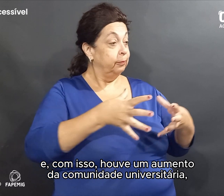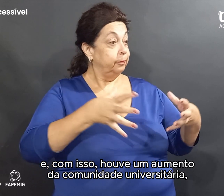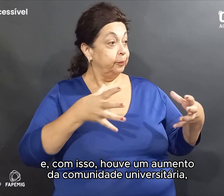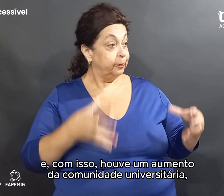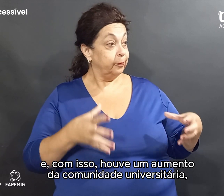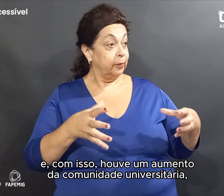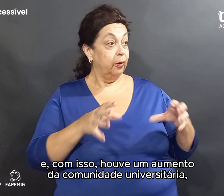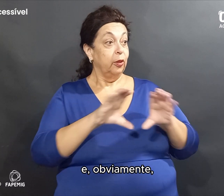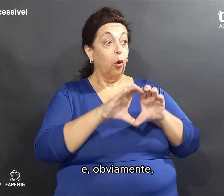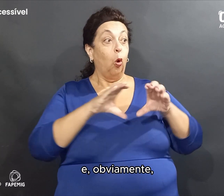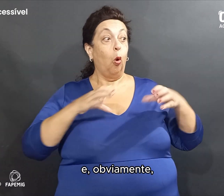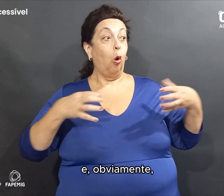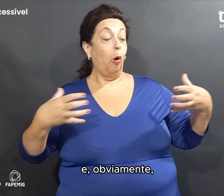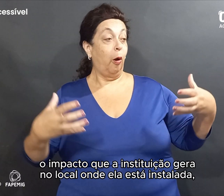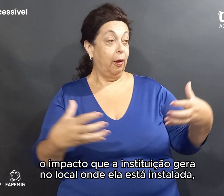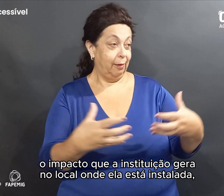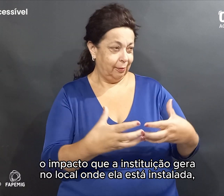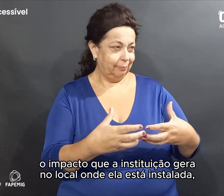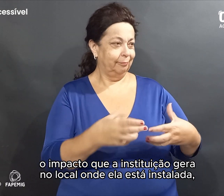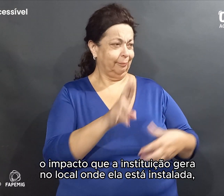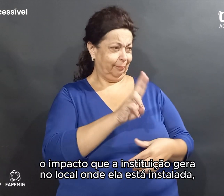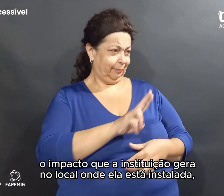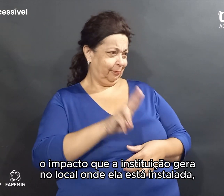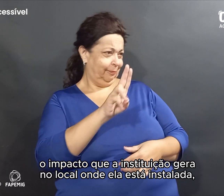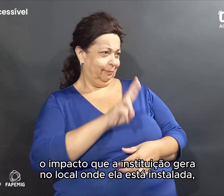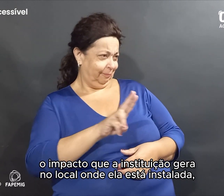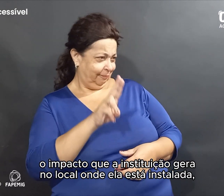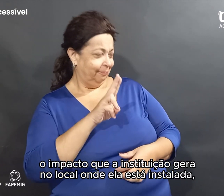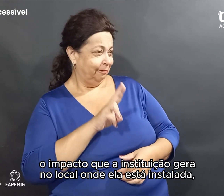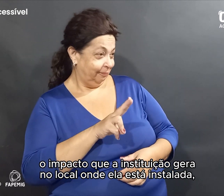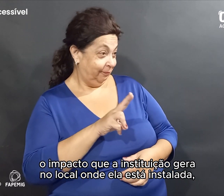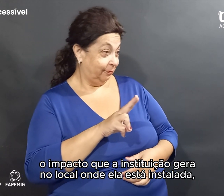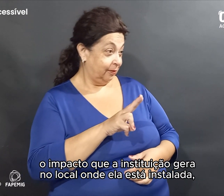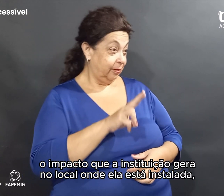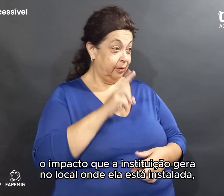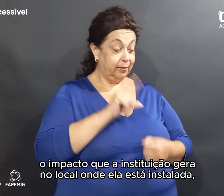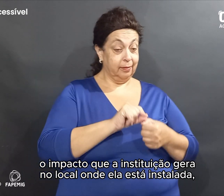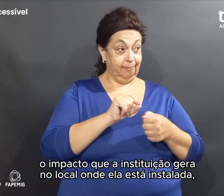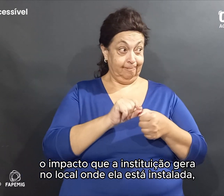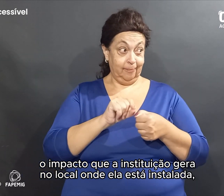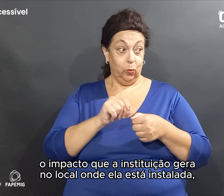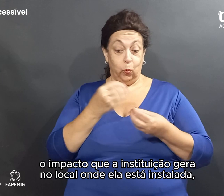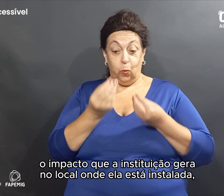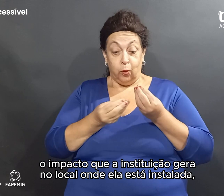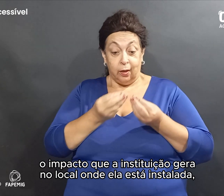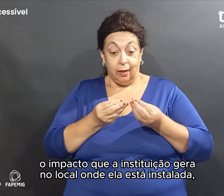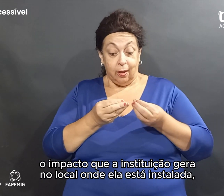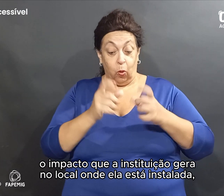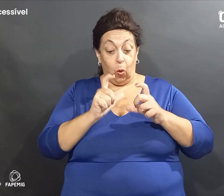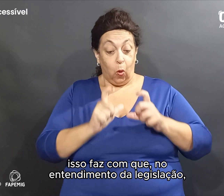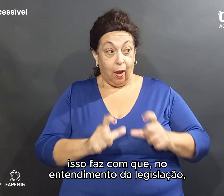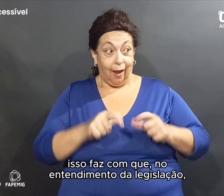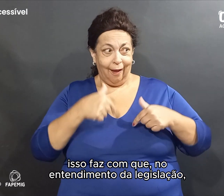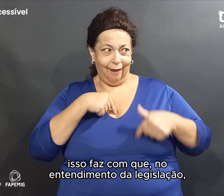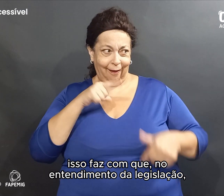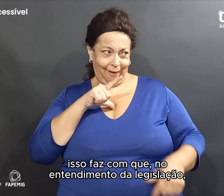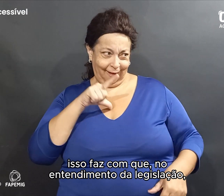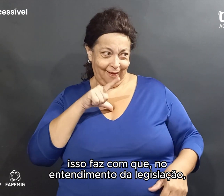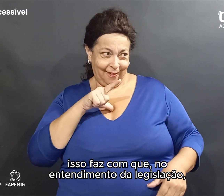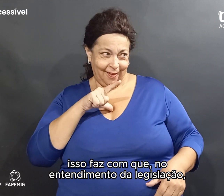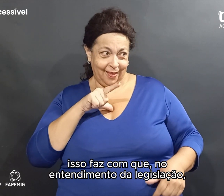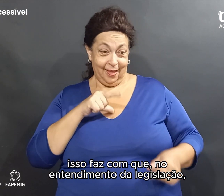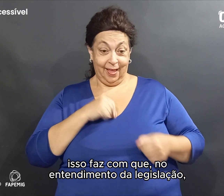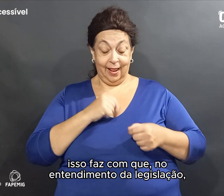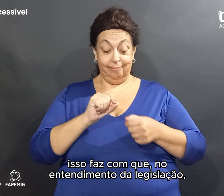comunidade universitária e, obviamente, o impacto que a instituição gera no local onde ela está instalada, isso faz com